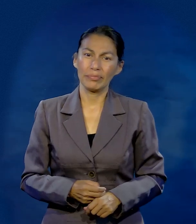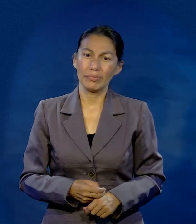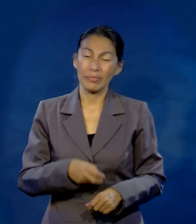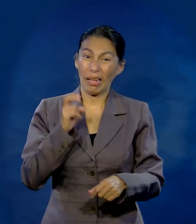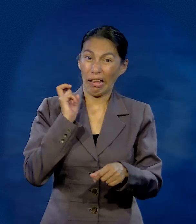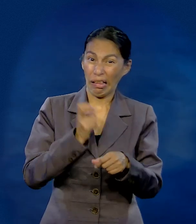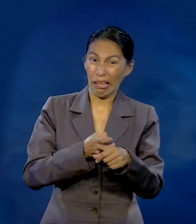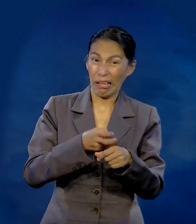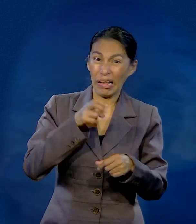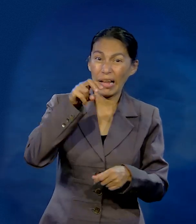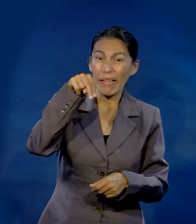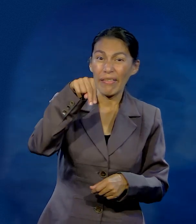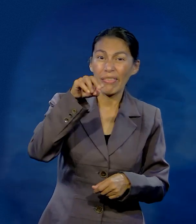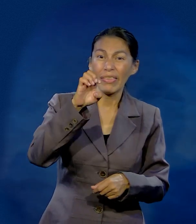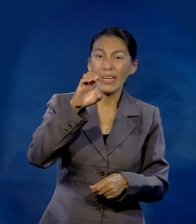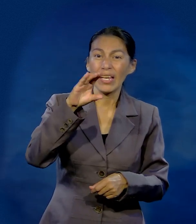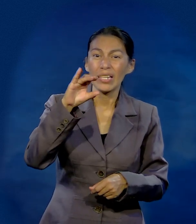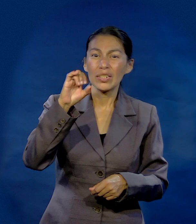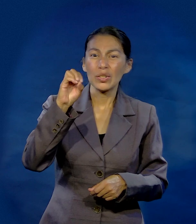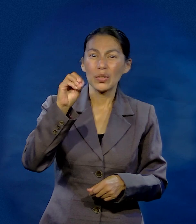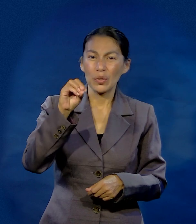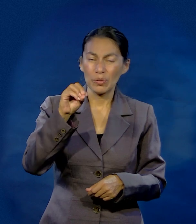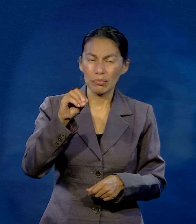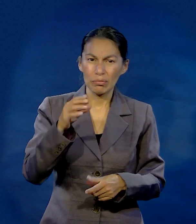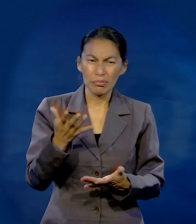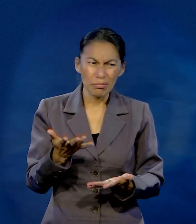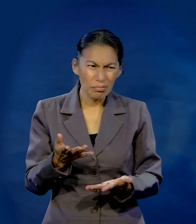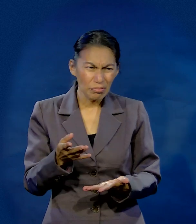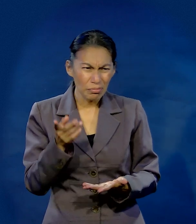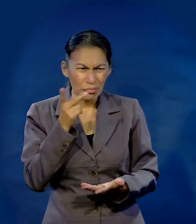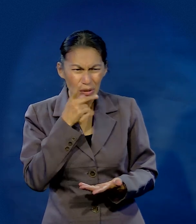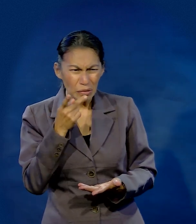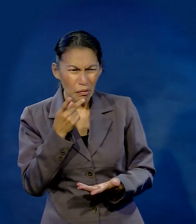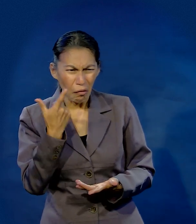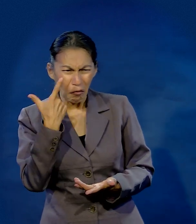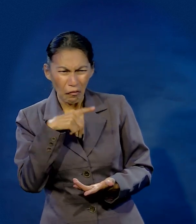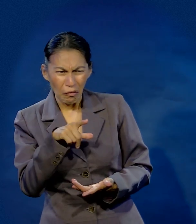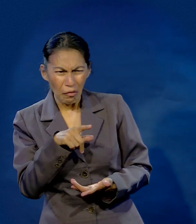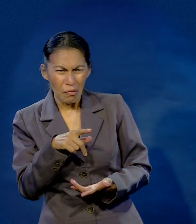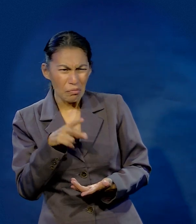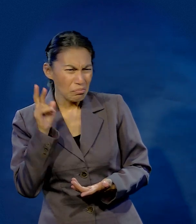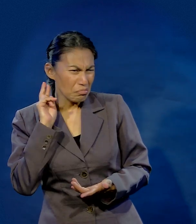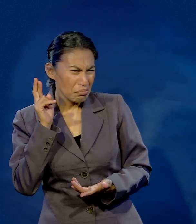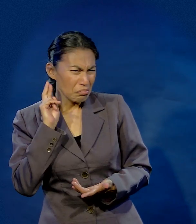opinión en la Biblia es necio